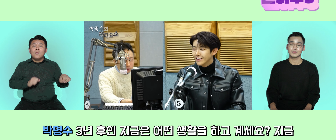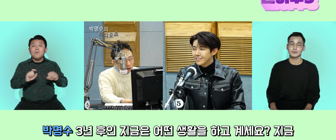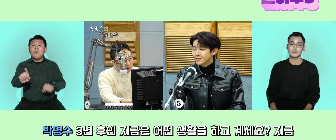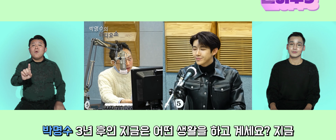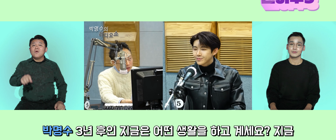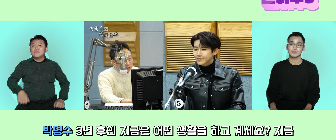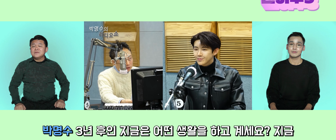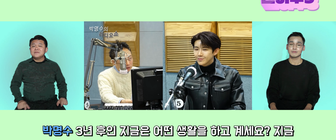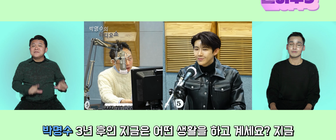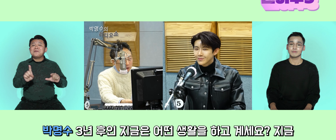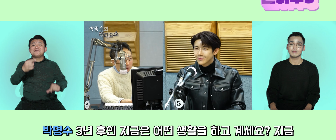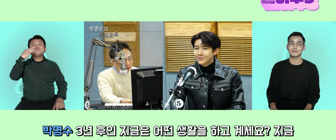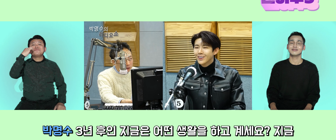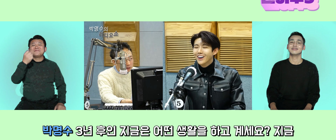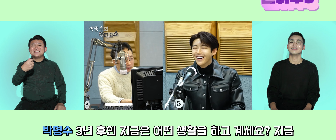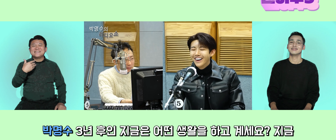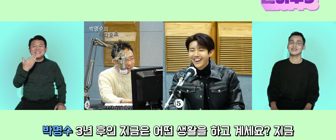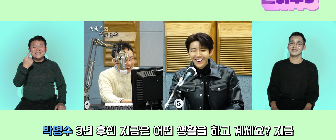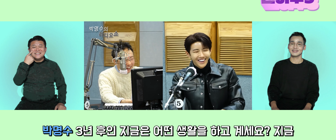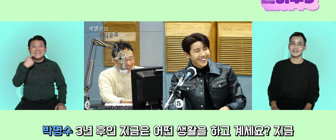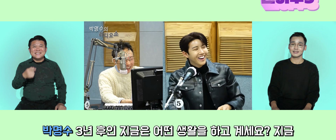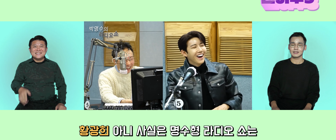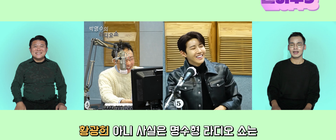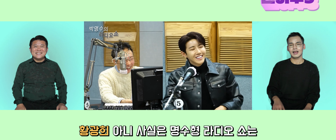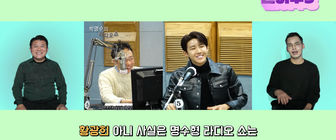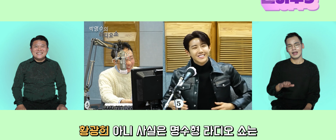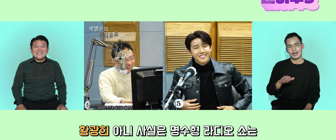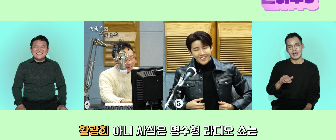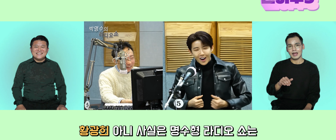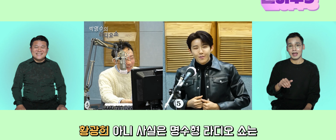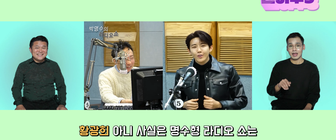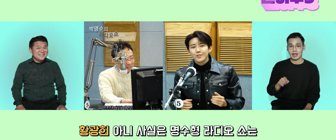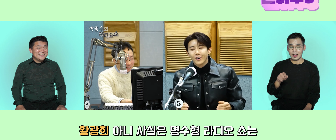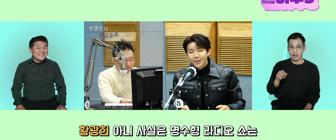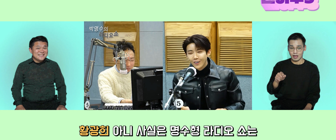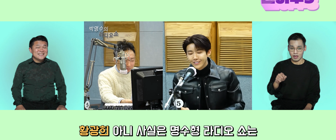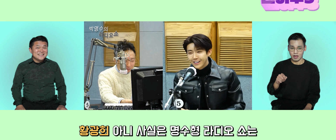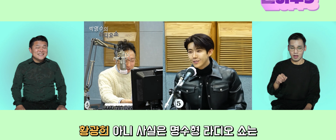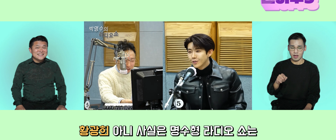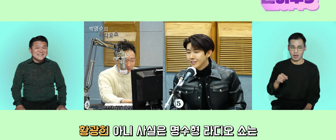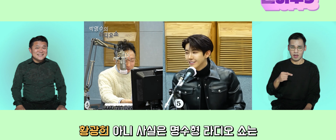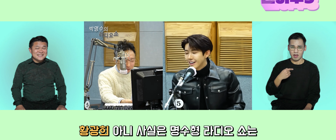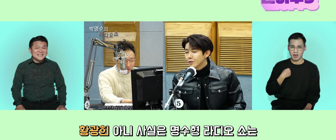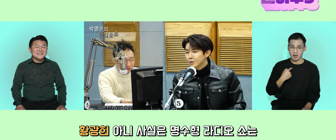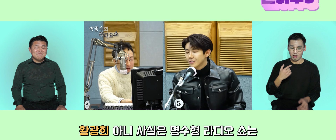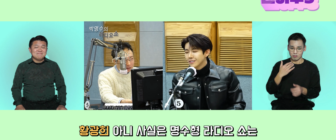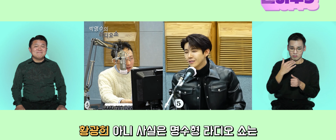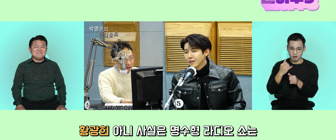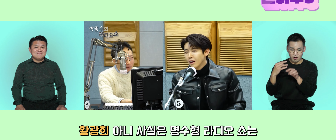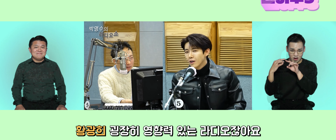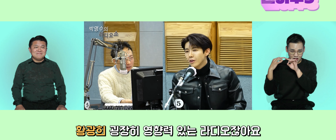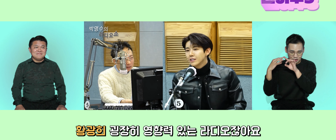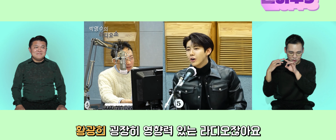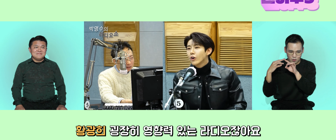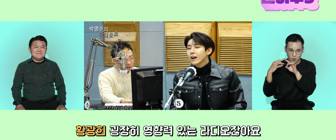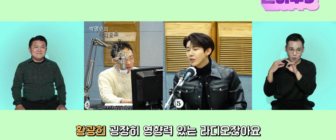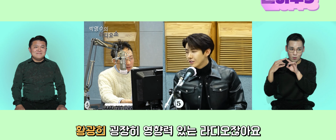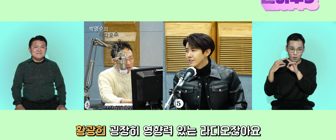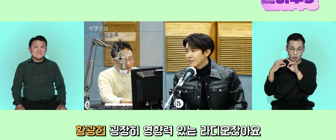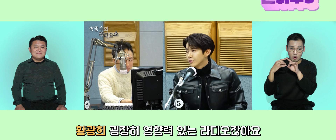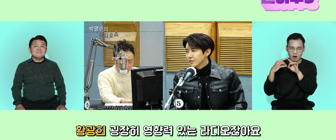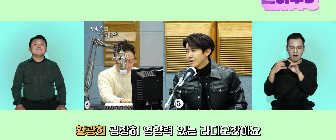어떤 생활을 하고 계세요? 사실은 명세형 꺼 라디오는 라디오쇼는 굉장히